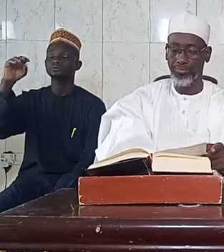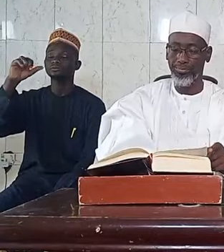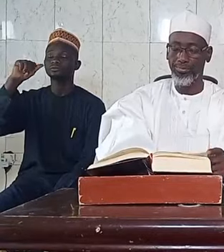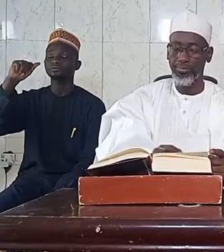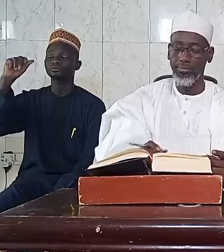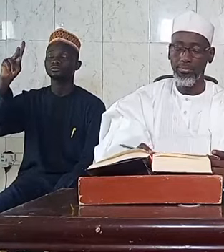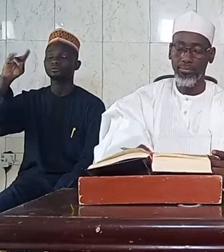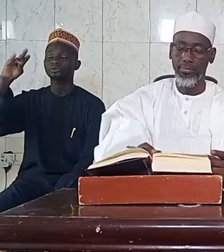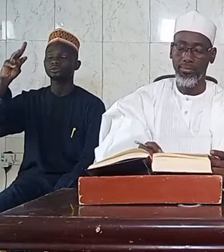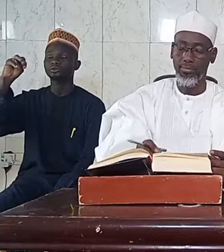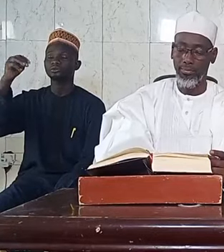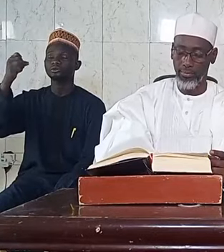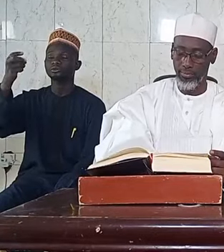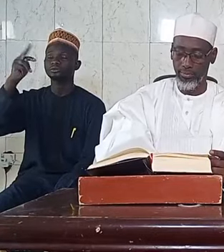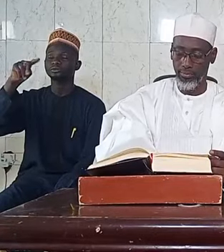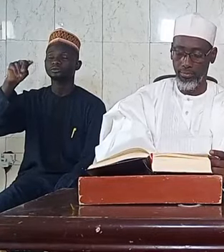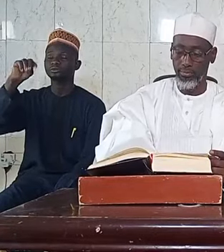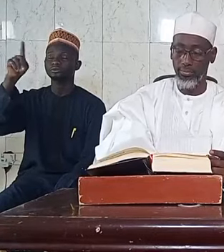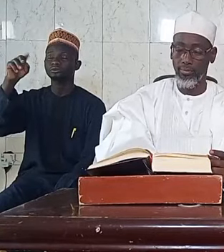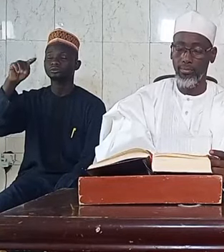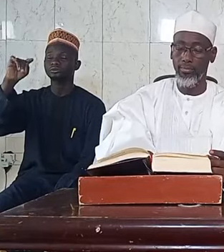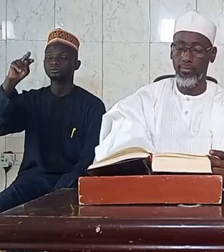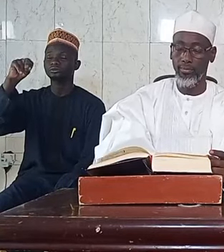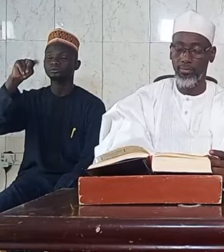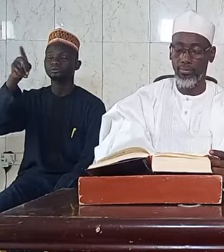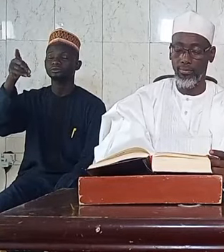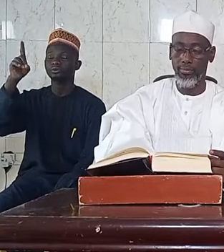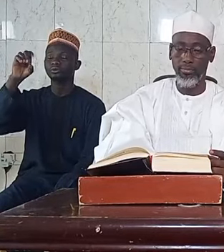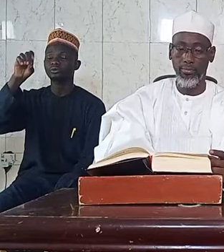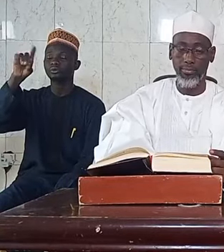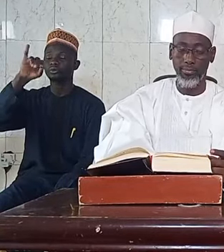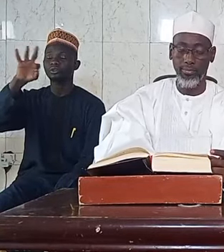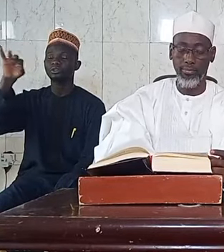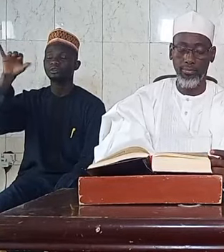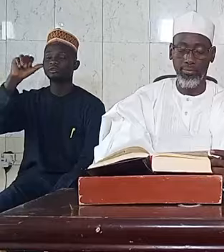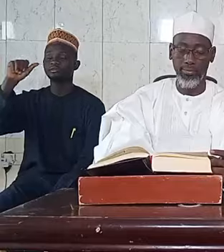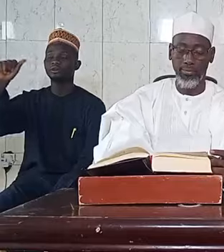إن كيد الشيطان كان ضعيفا.